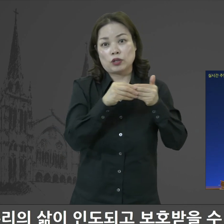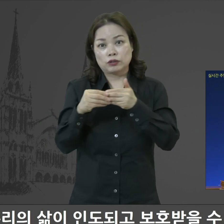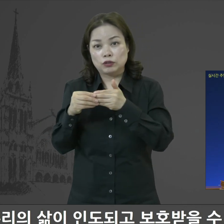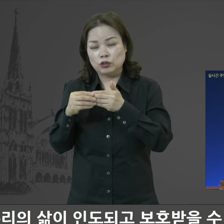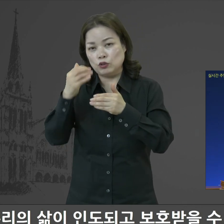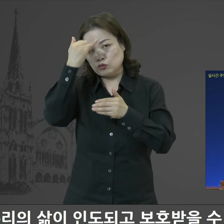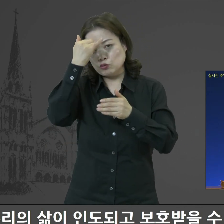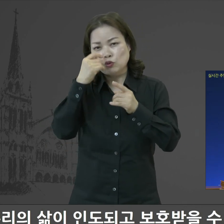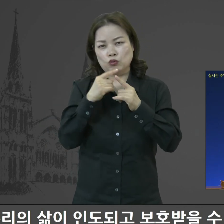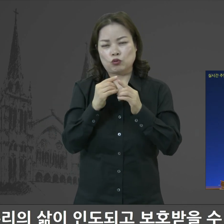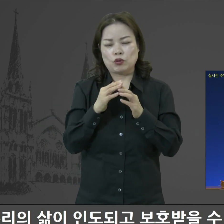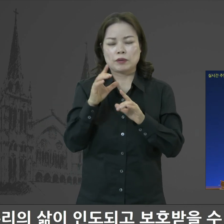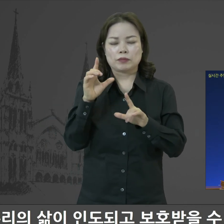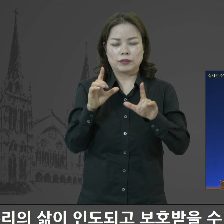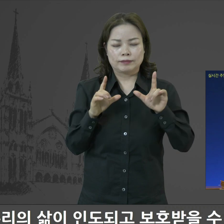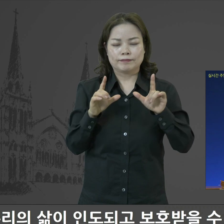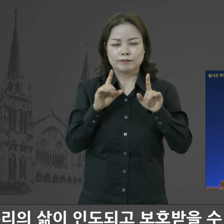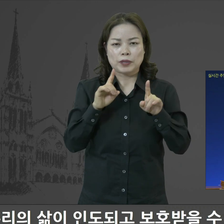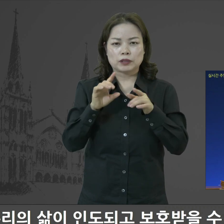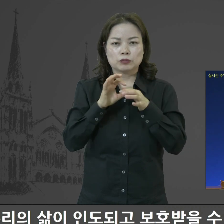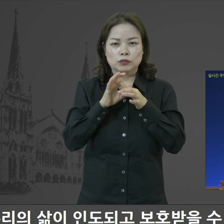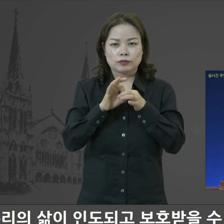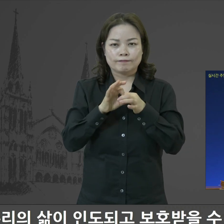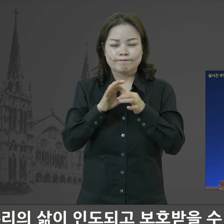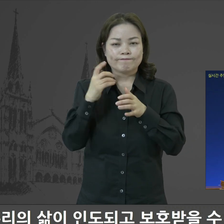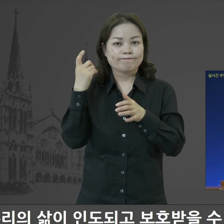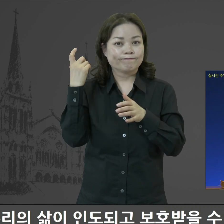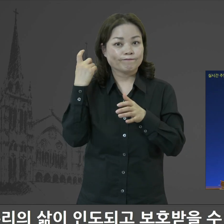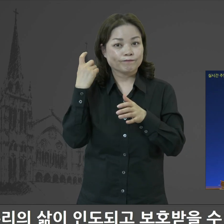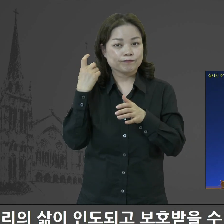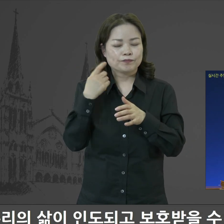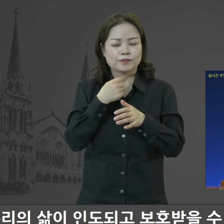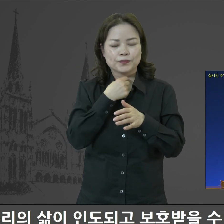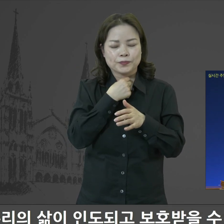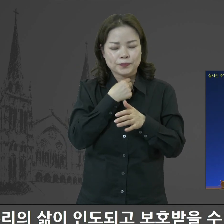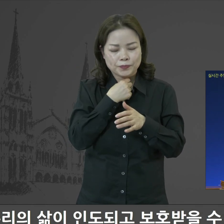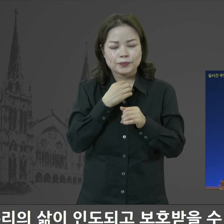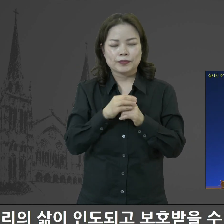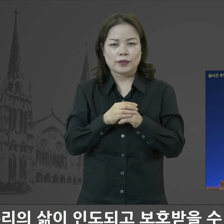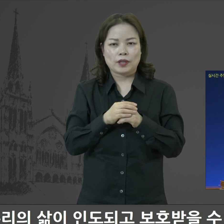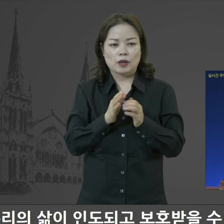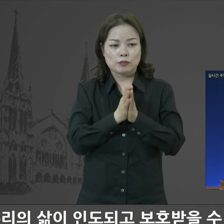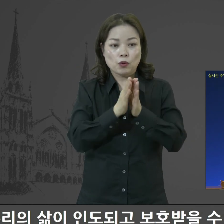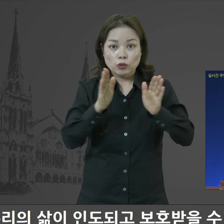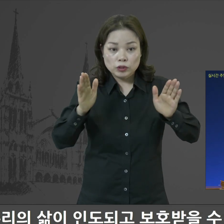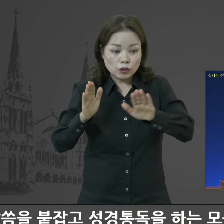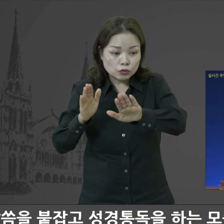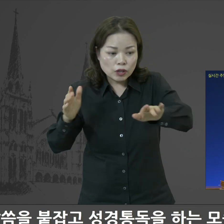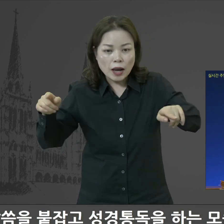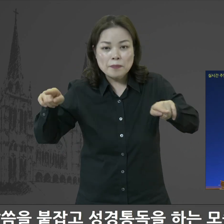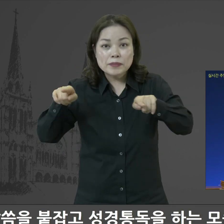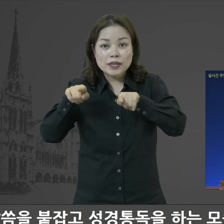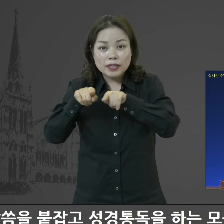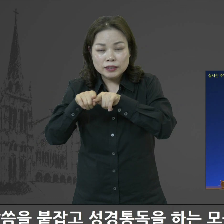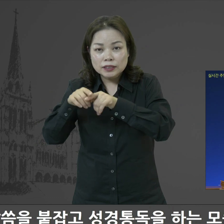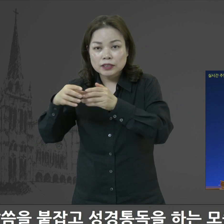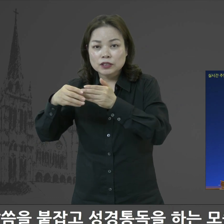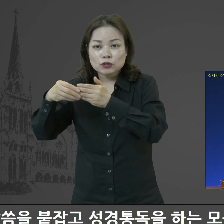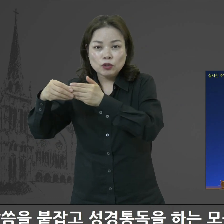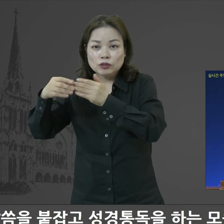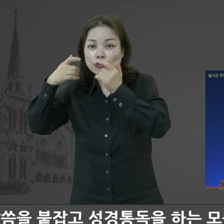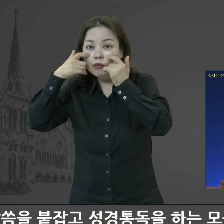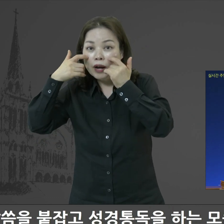우리 충현교회의 모습을 오늘 말씀을 통해서 우리가 들었습니다. 바라기는 모세가 우리와 함께 계셔서 인도해